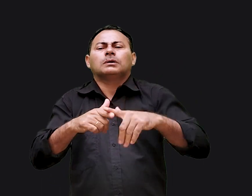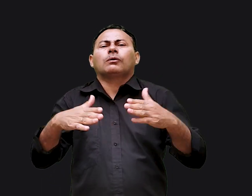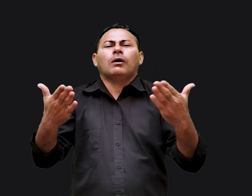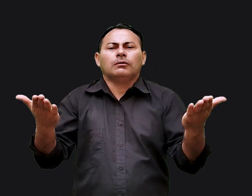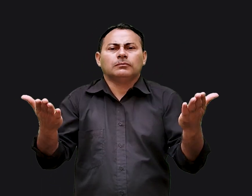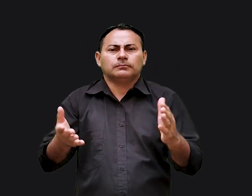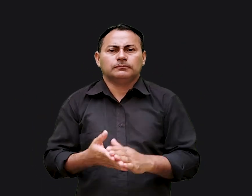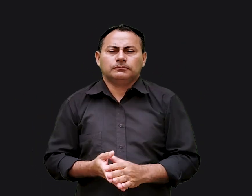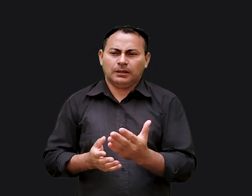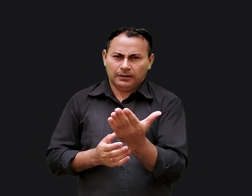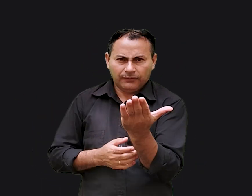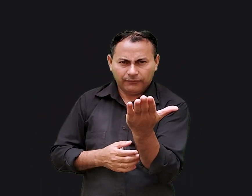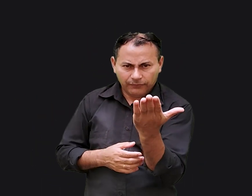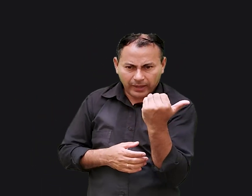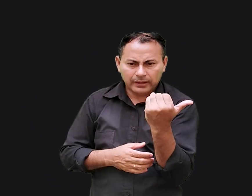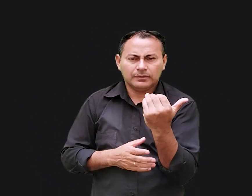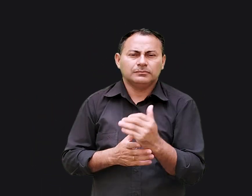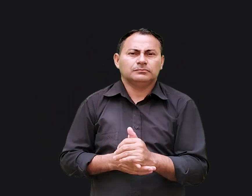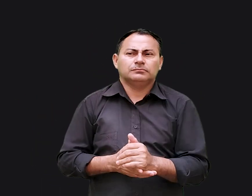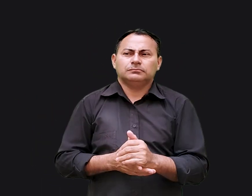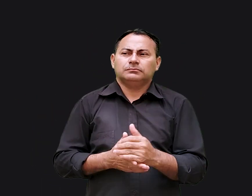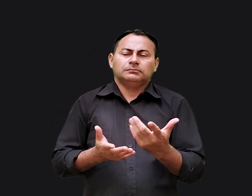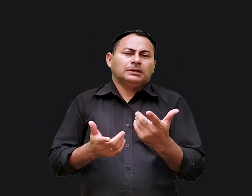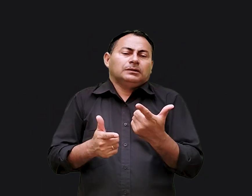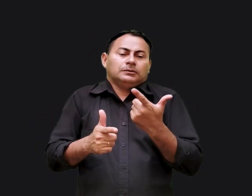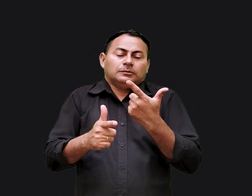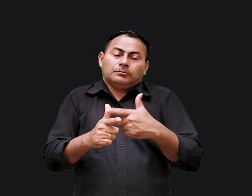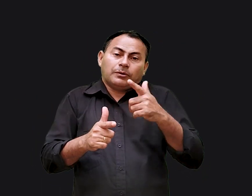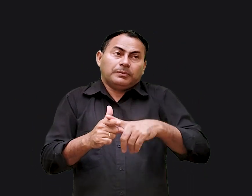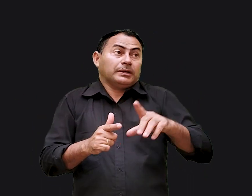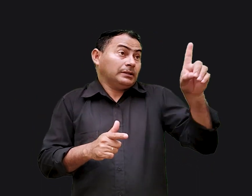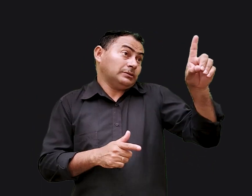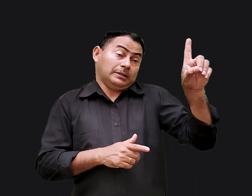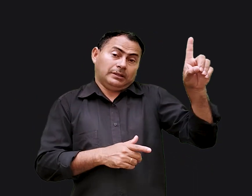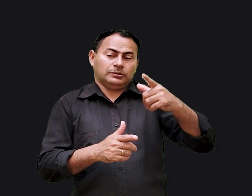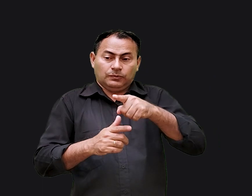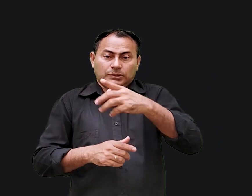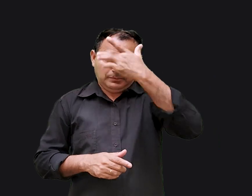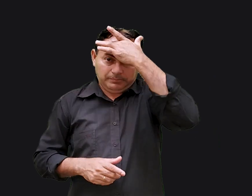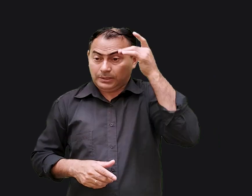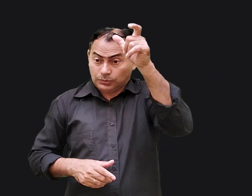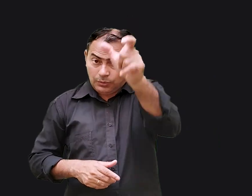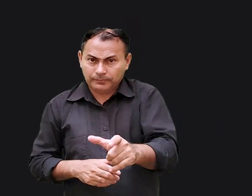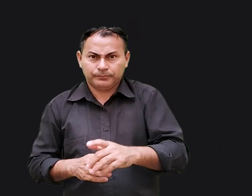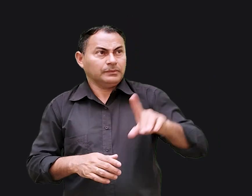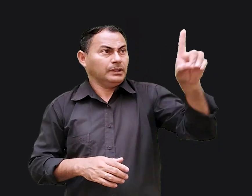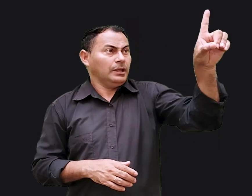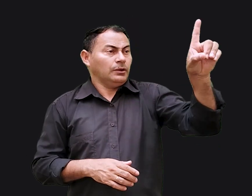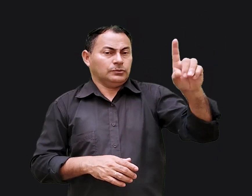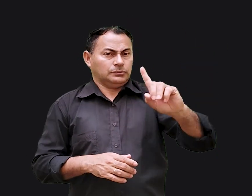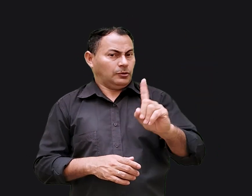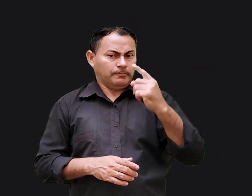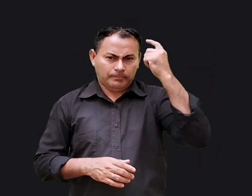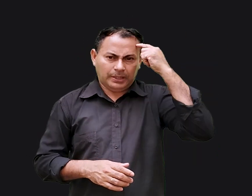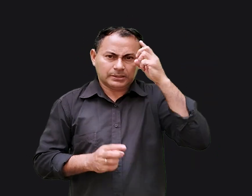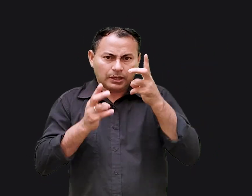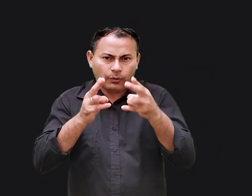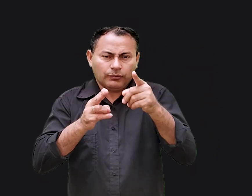problema? Bem, o problema é que Deus é Deus e você é um homem. Deus não pensa como você e não age como